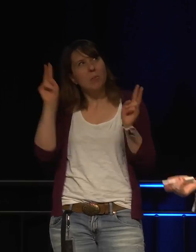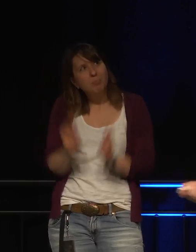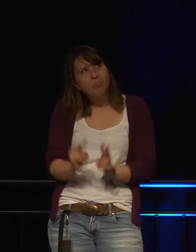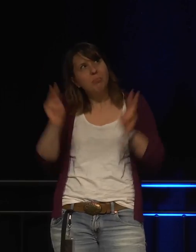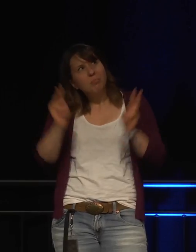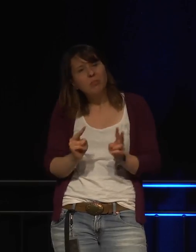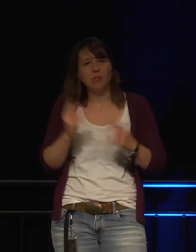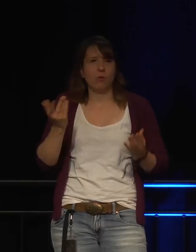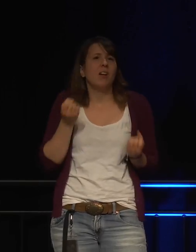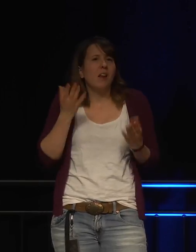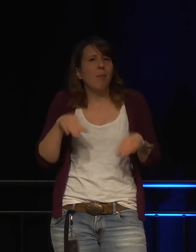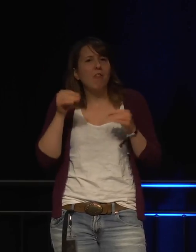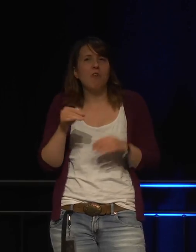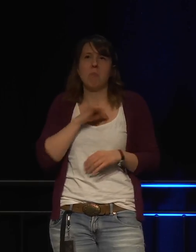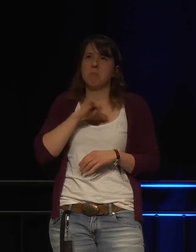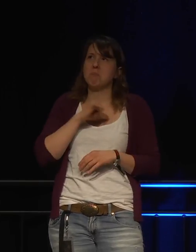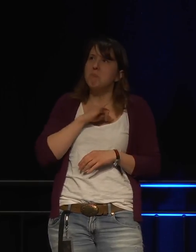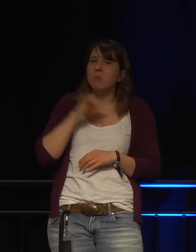Quizás suena bien al principio,